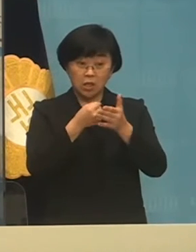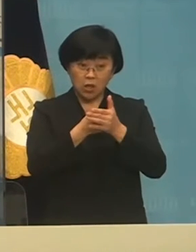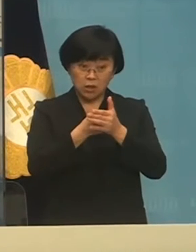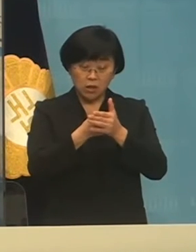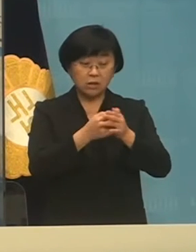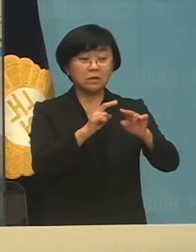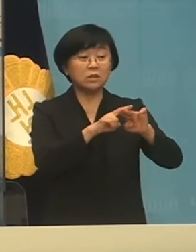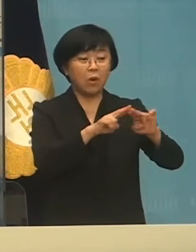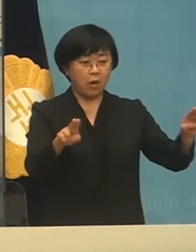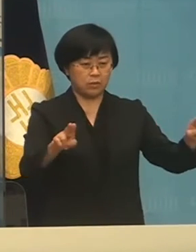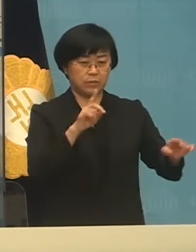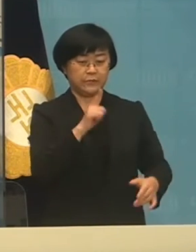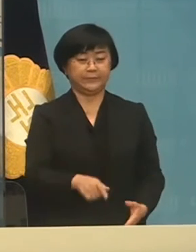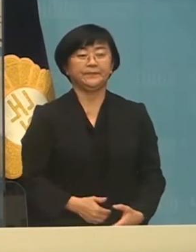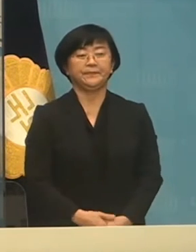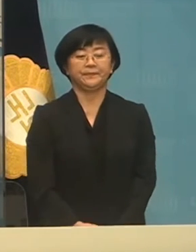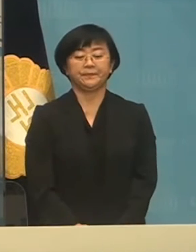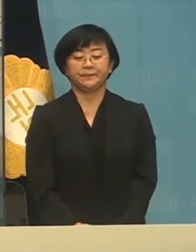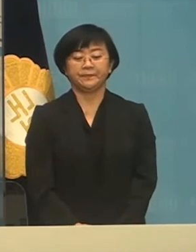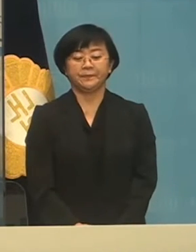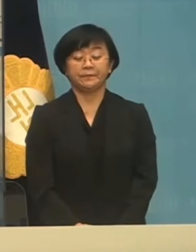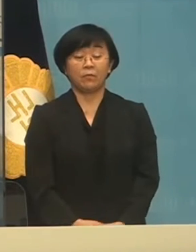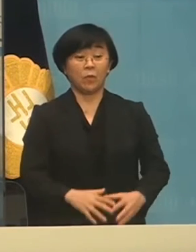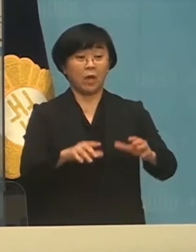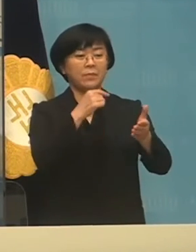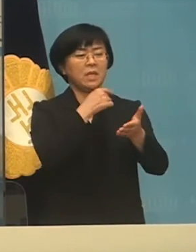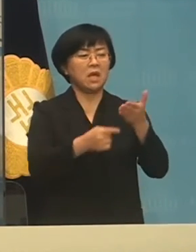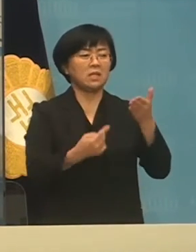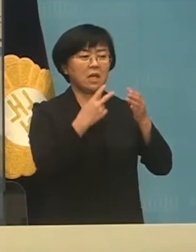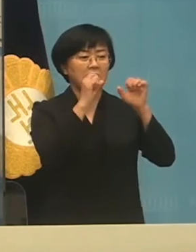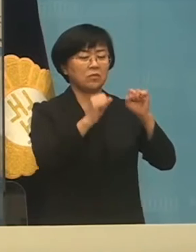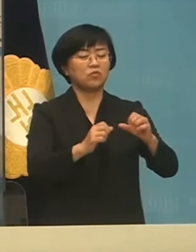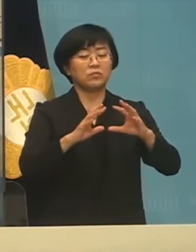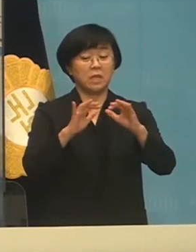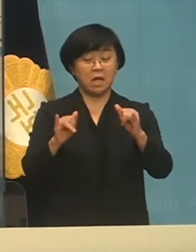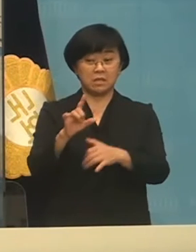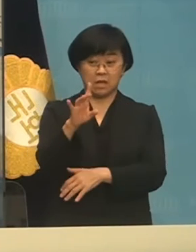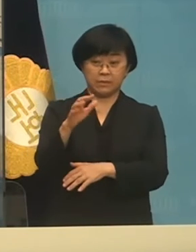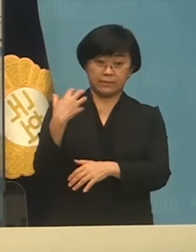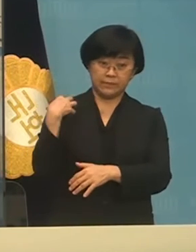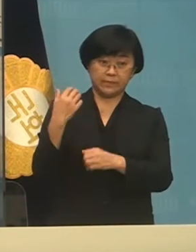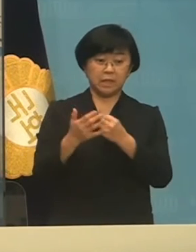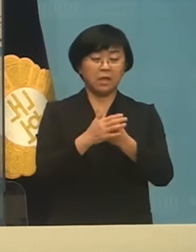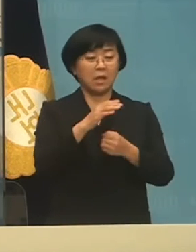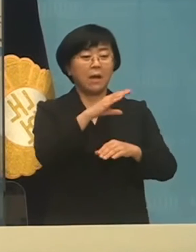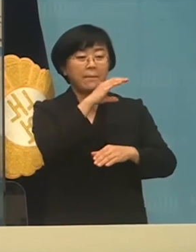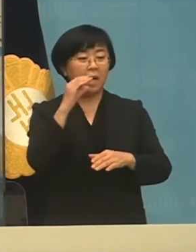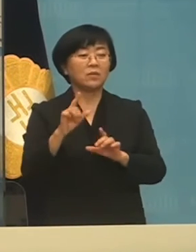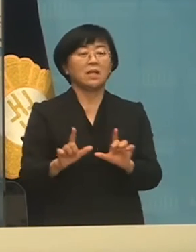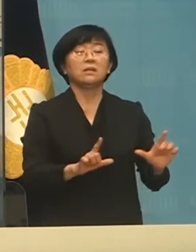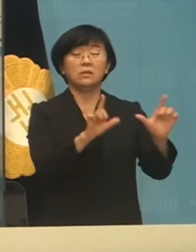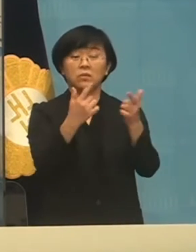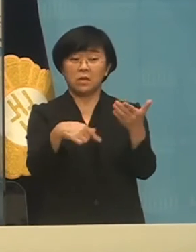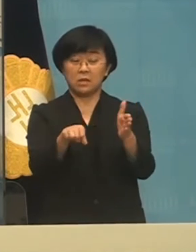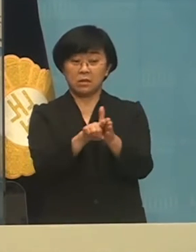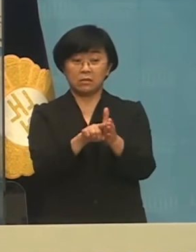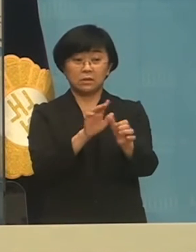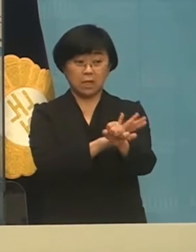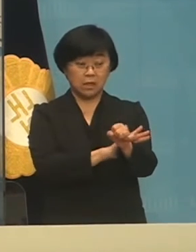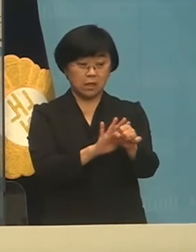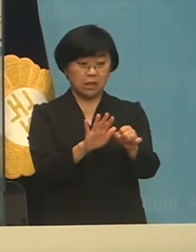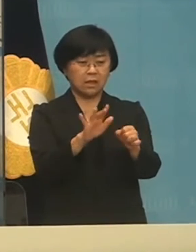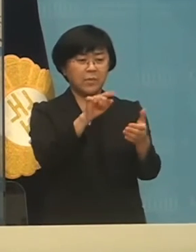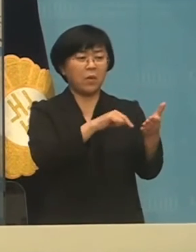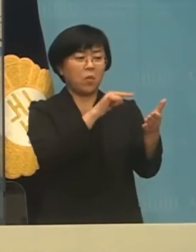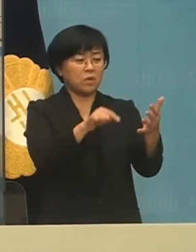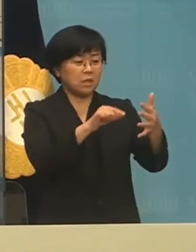직권으로 취소하고 처리하십시오. 국가는 피해 생존자가 국민의 한 사람으로 정상적으로 살아갈 수 있도록 제대로 된